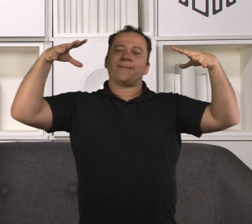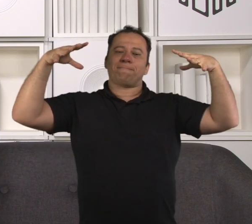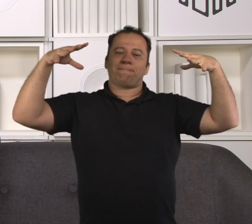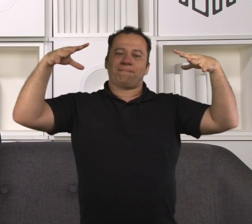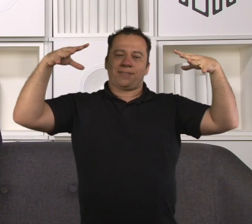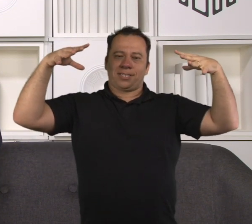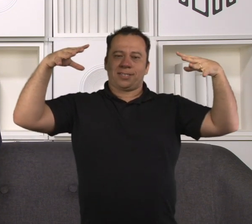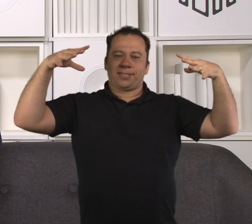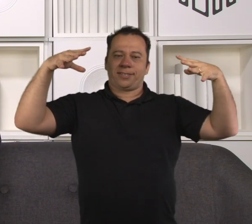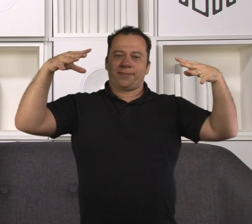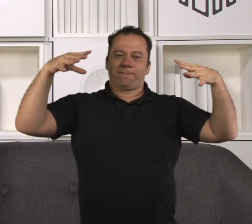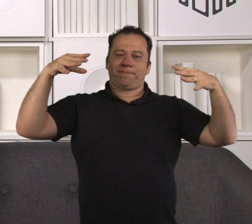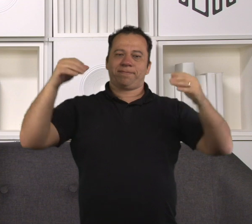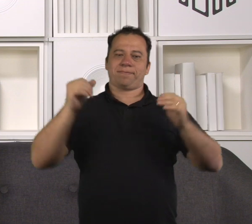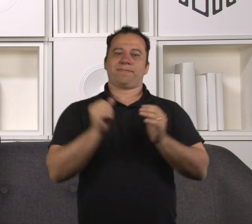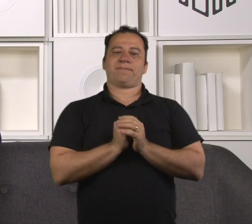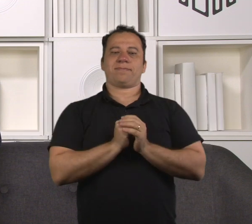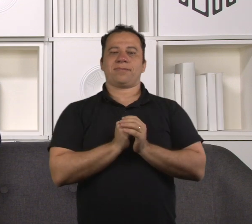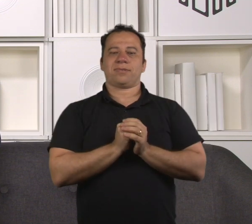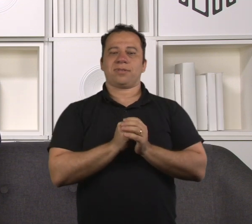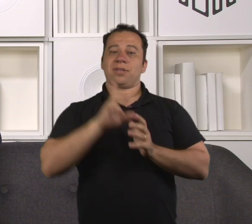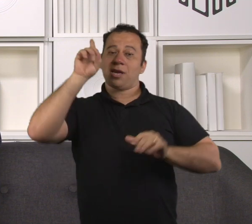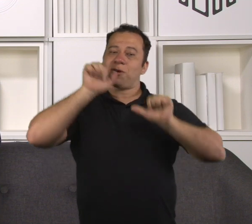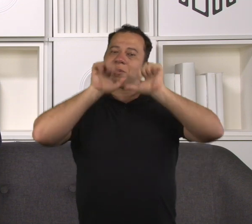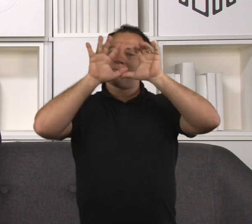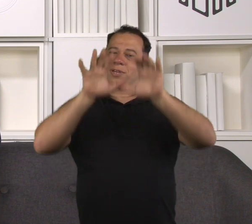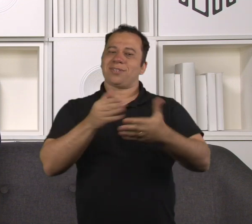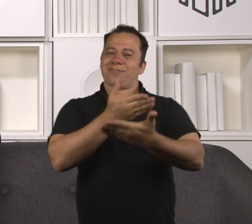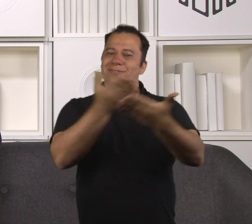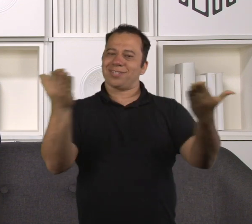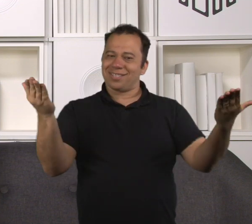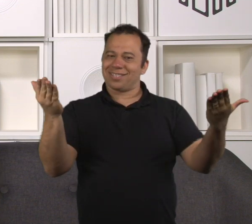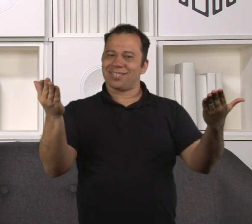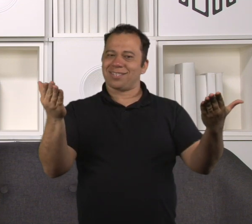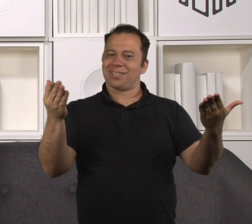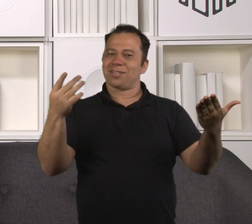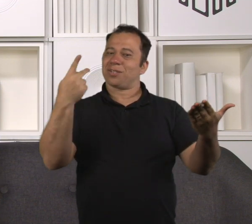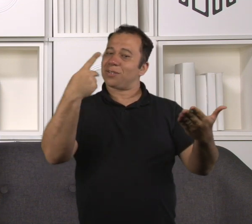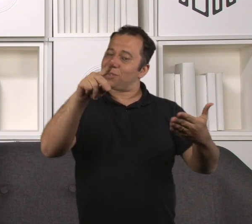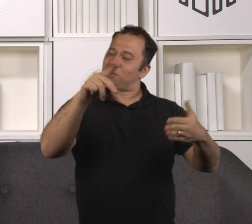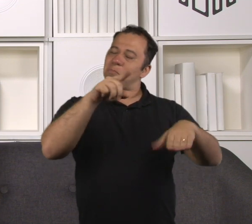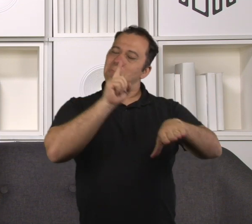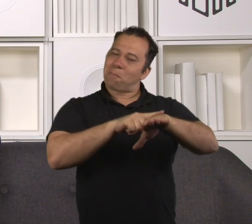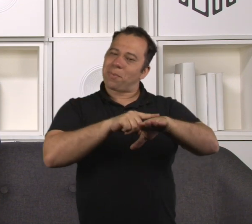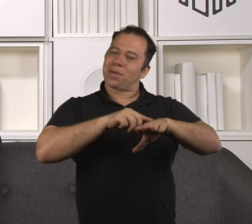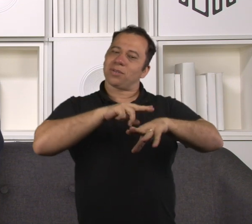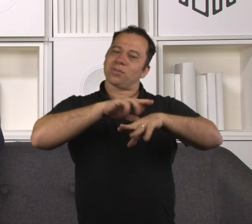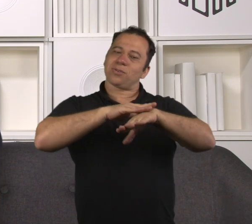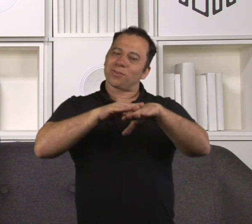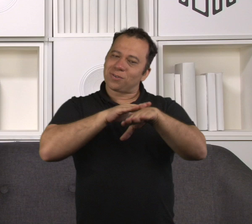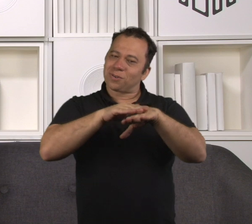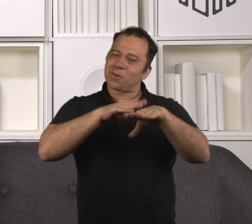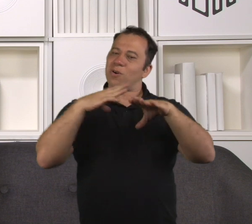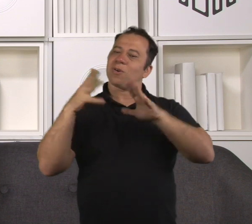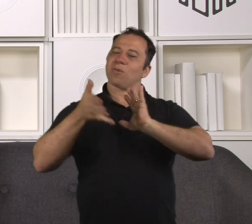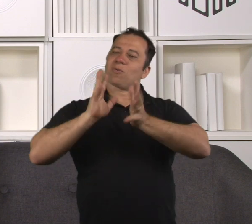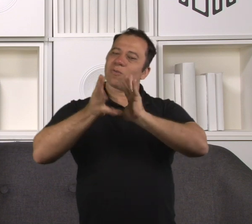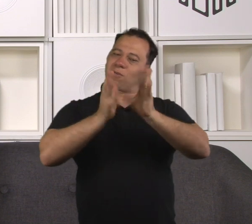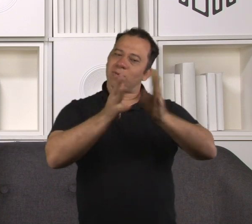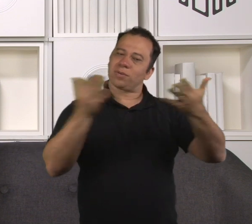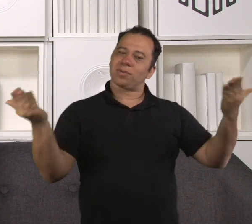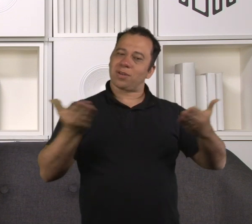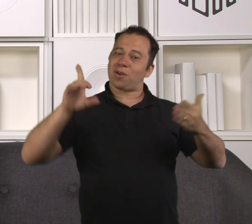seja milagre. Que Deus abençoe você, abençoe sua roda de conversa, abençoe todos vocês, abençoe